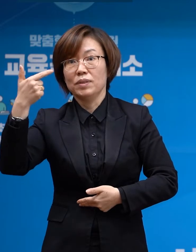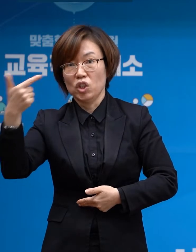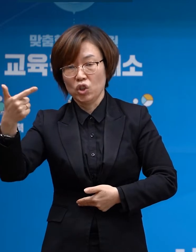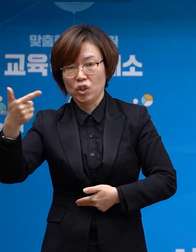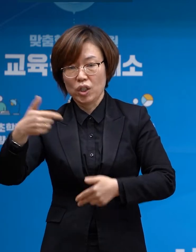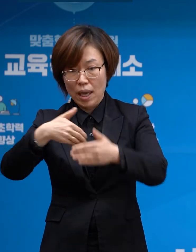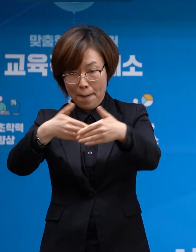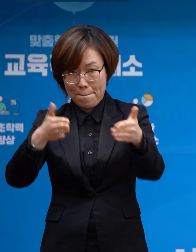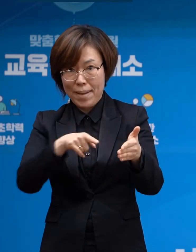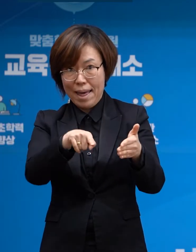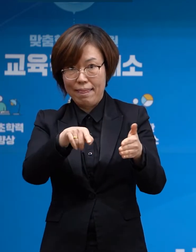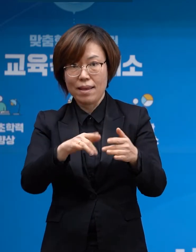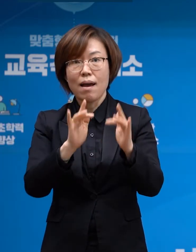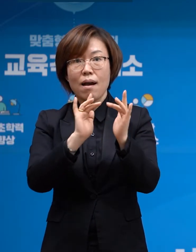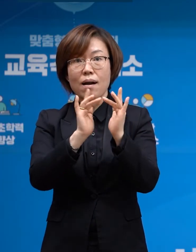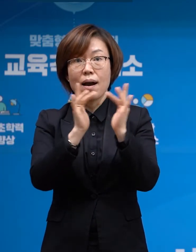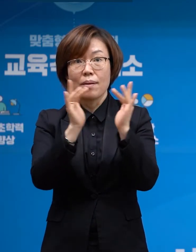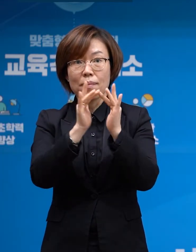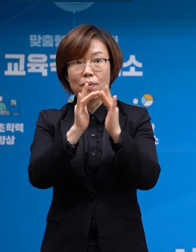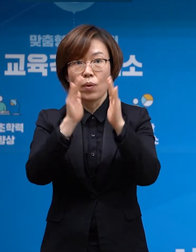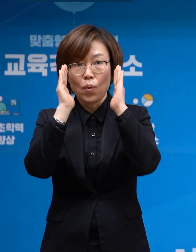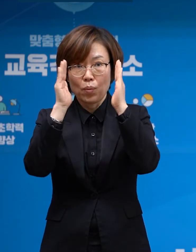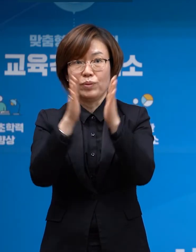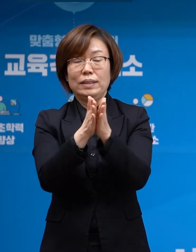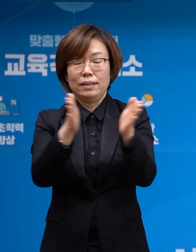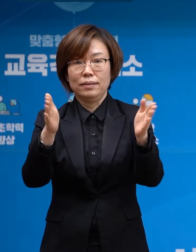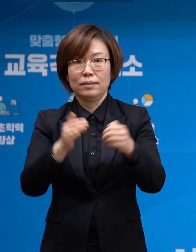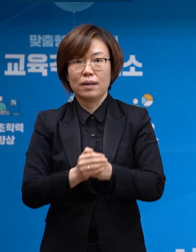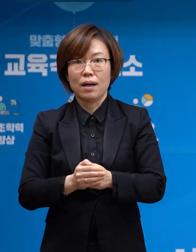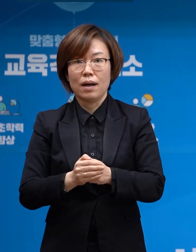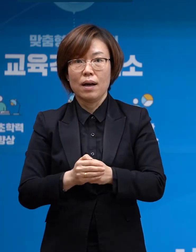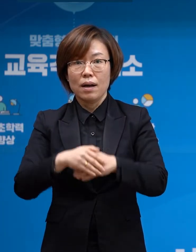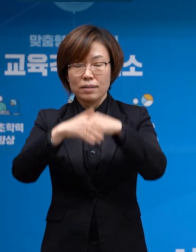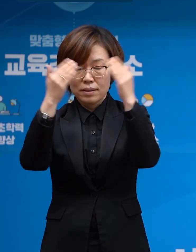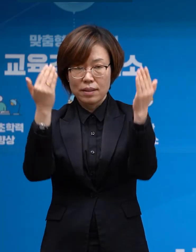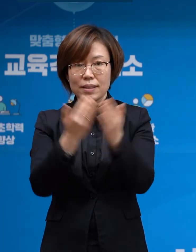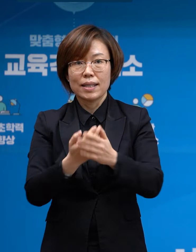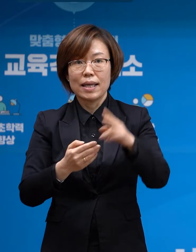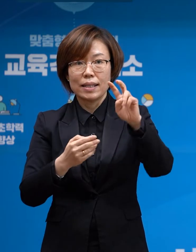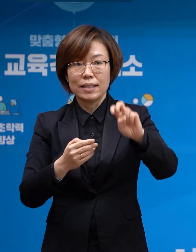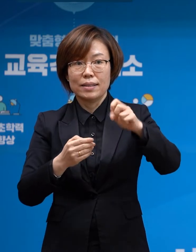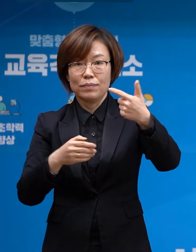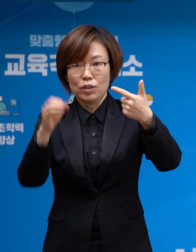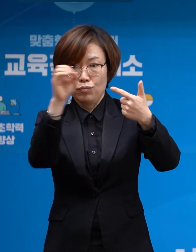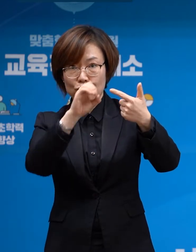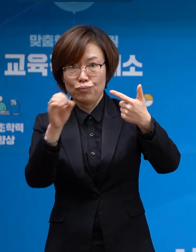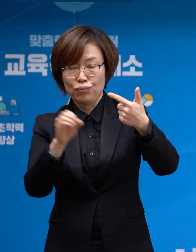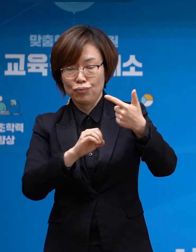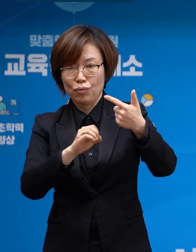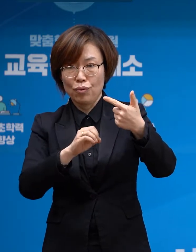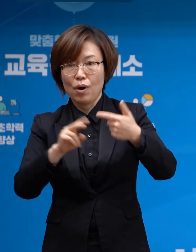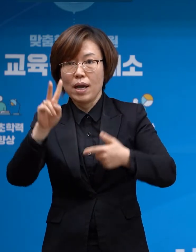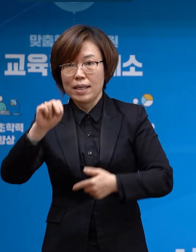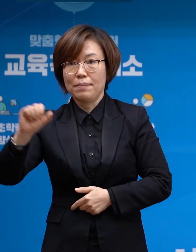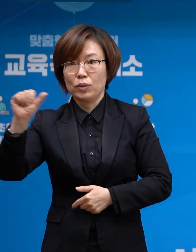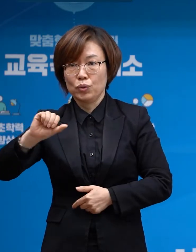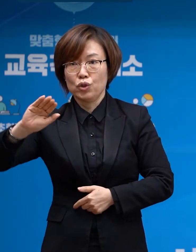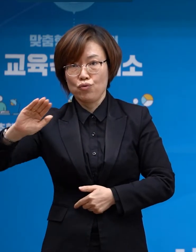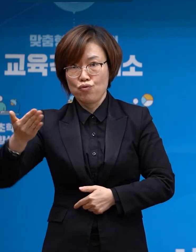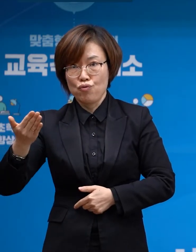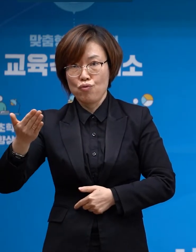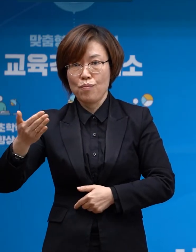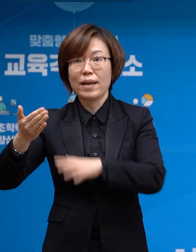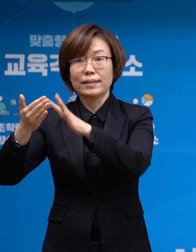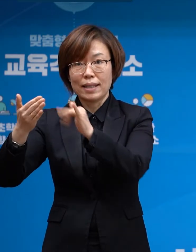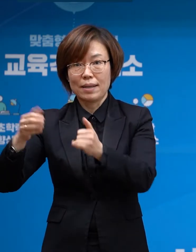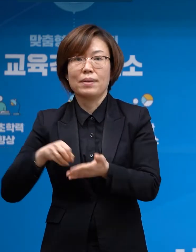2,276개 학급이 사이버 학급을 개설했고 전체 학생의 26%에 달하는 25,900여